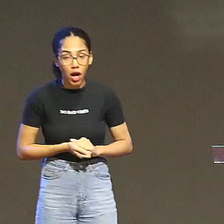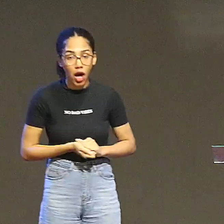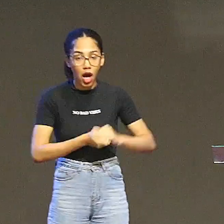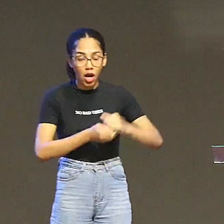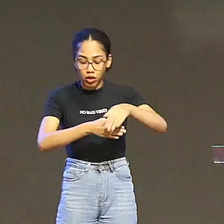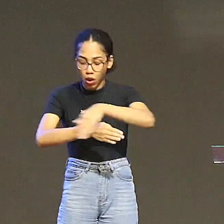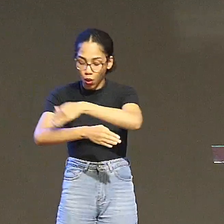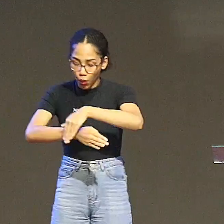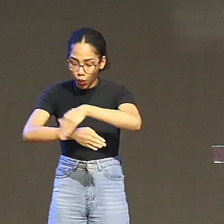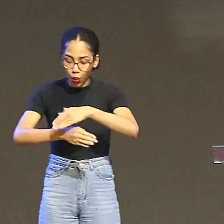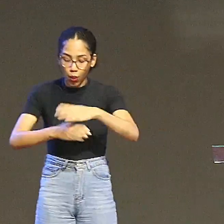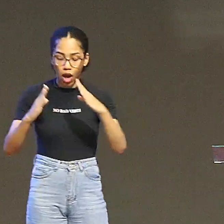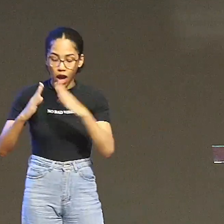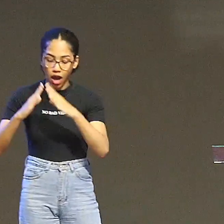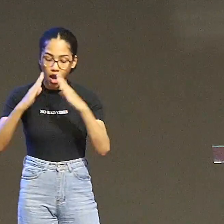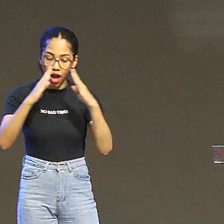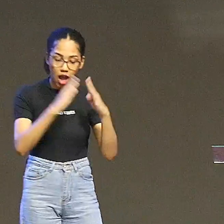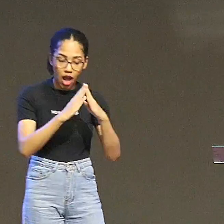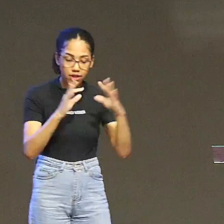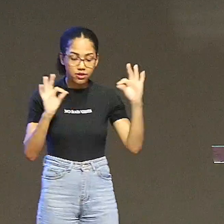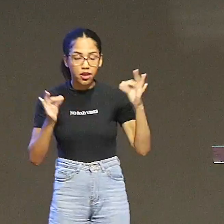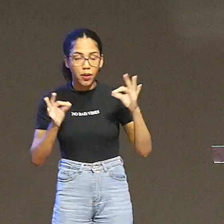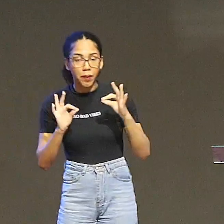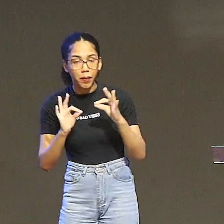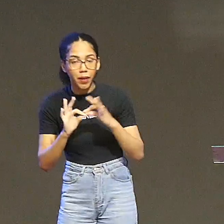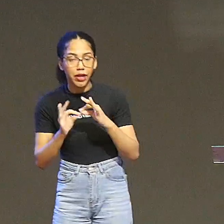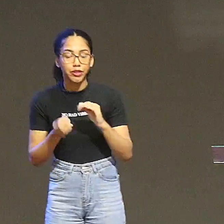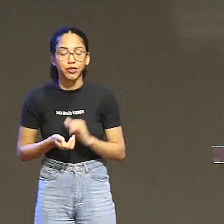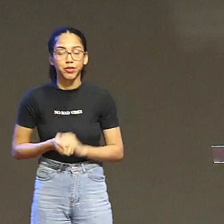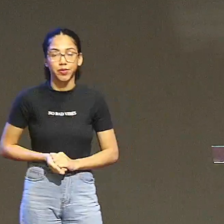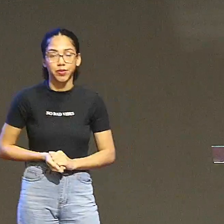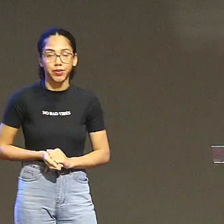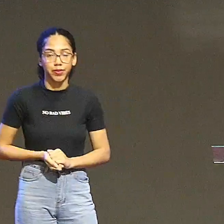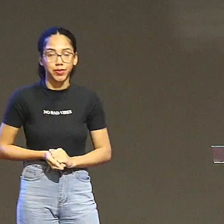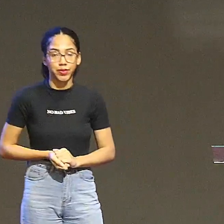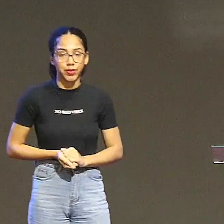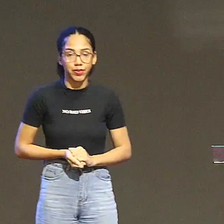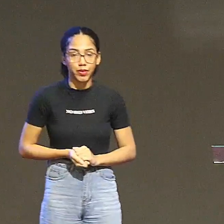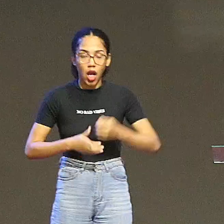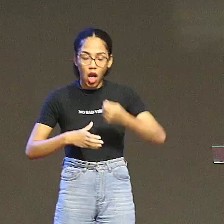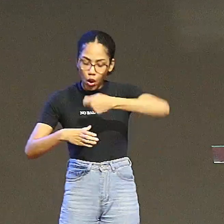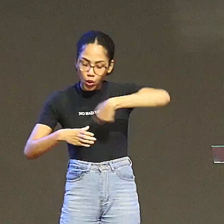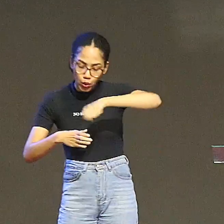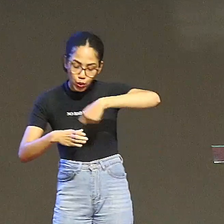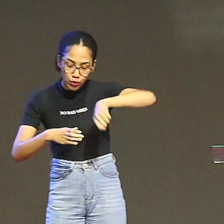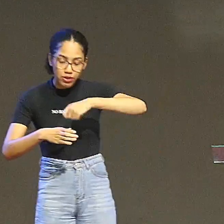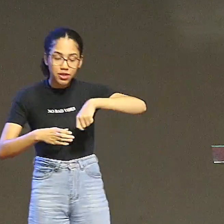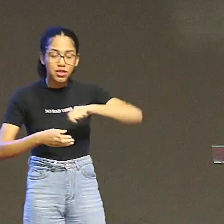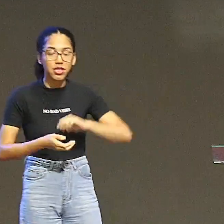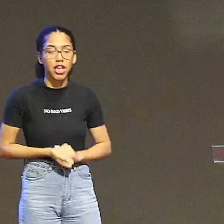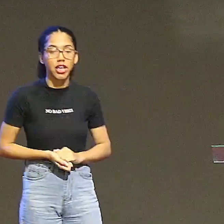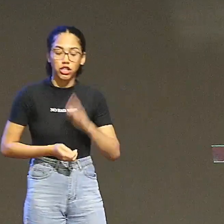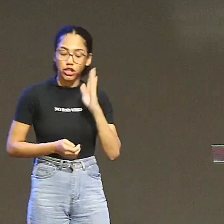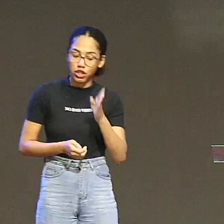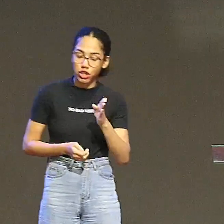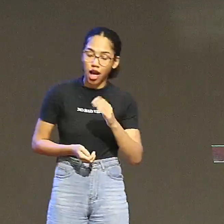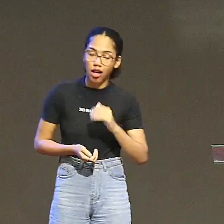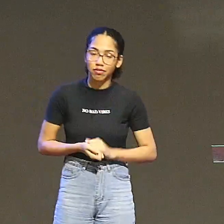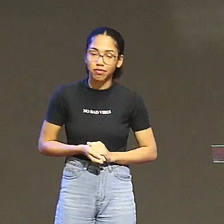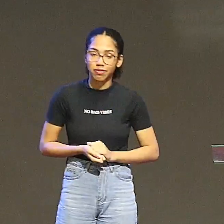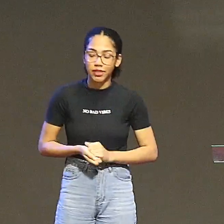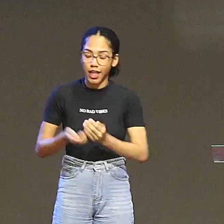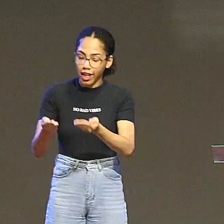tarde a minha mãe ligava e falava assim acabei de aar um bolo vem para cá que ela sabe que a